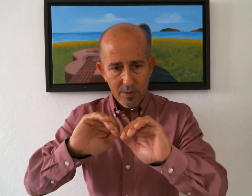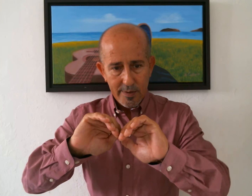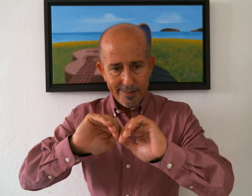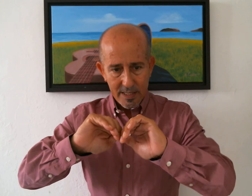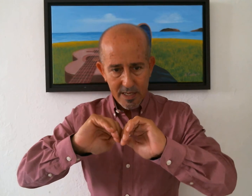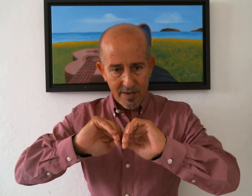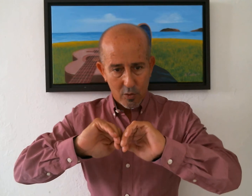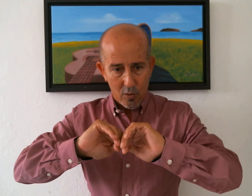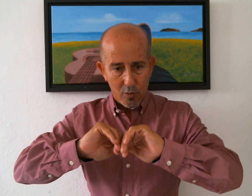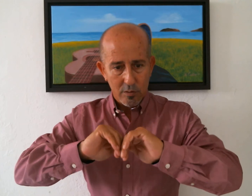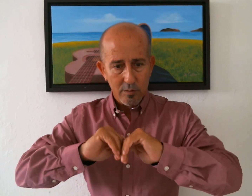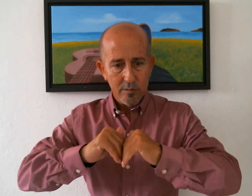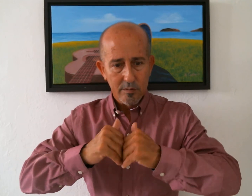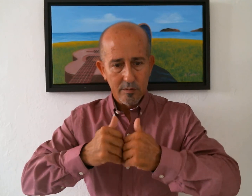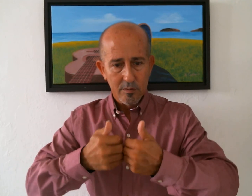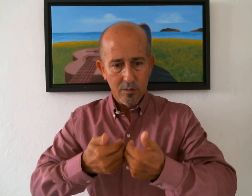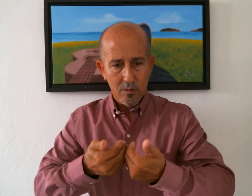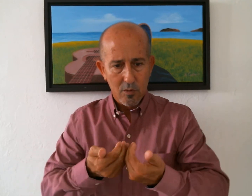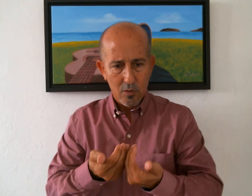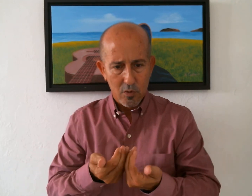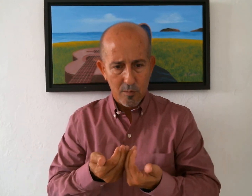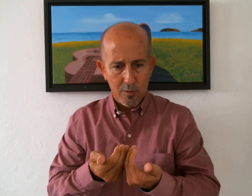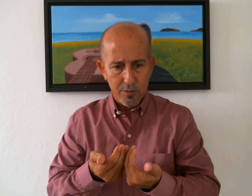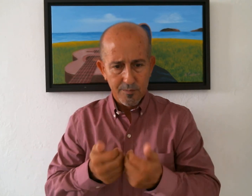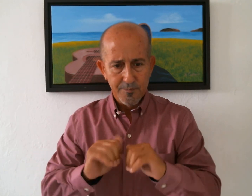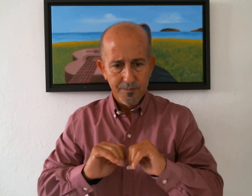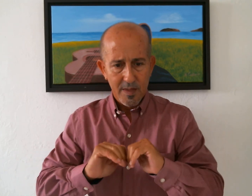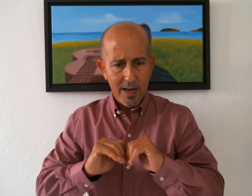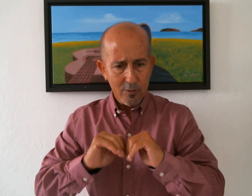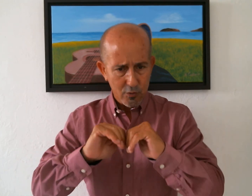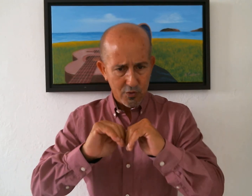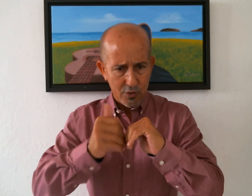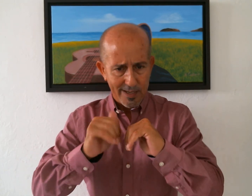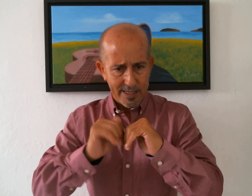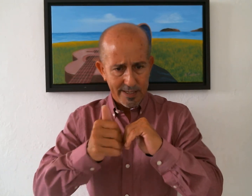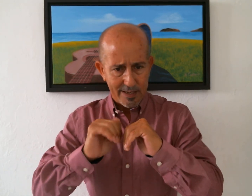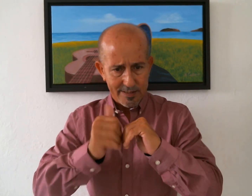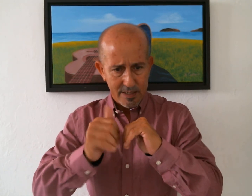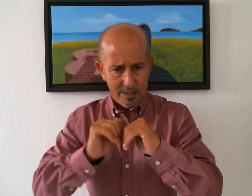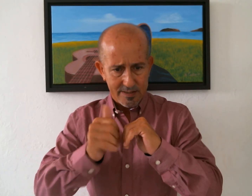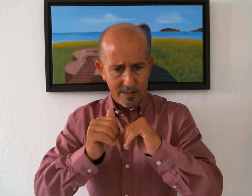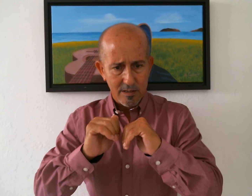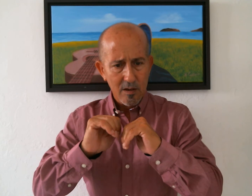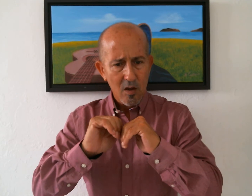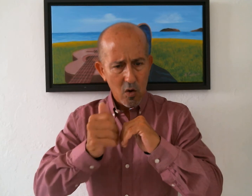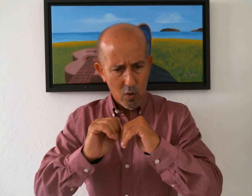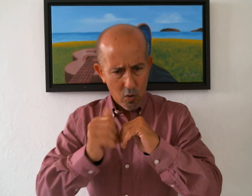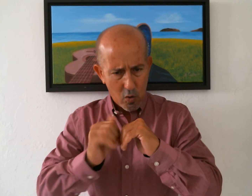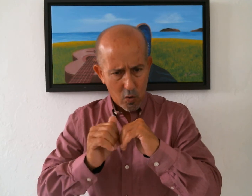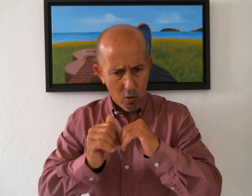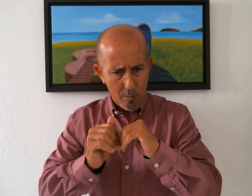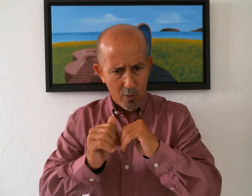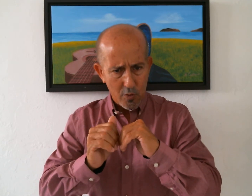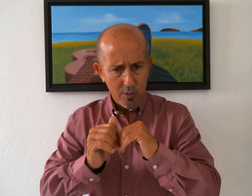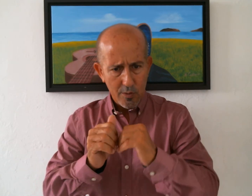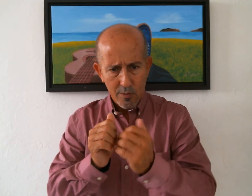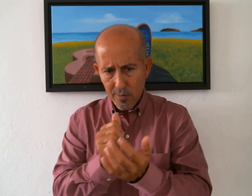La seña de cómo. ¿Cómo? Algunos solo hacen esta seña así. ¿Cómo